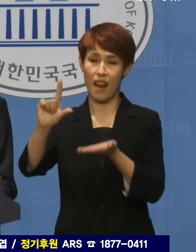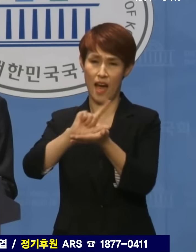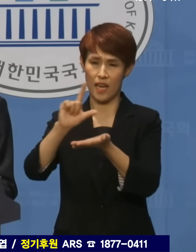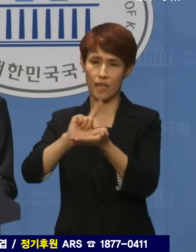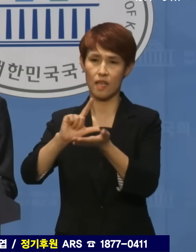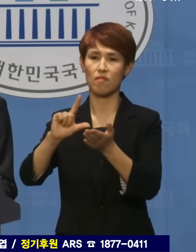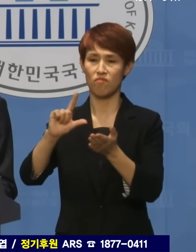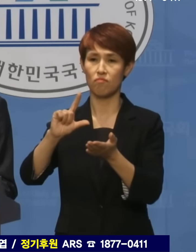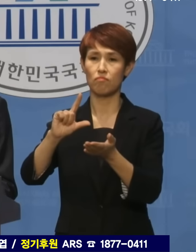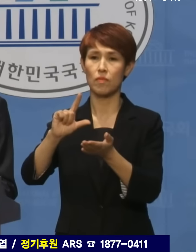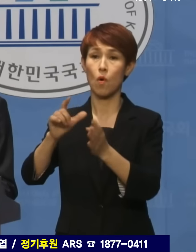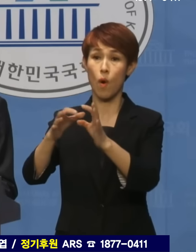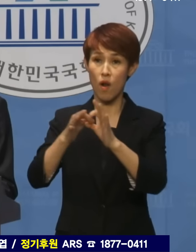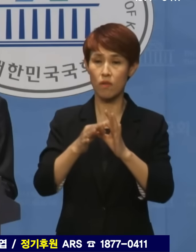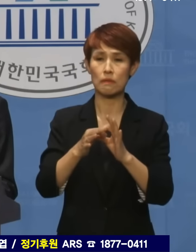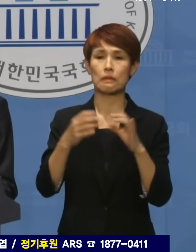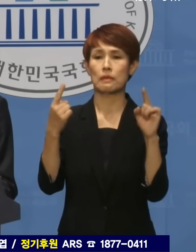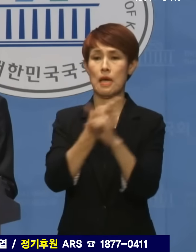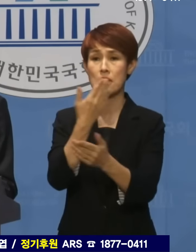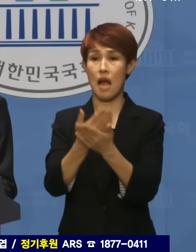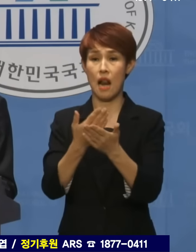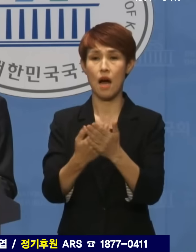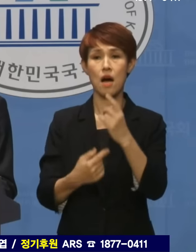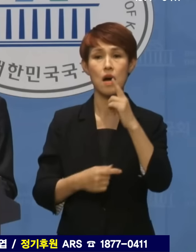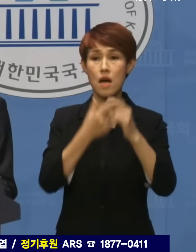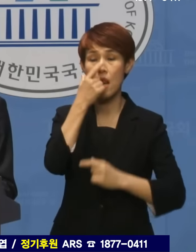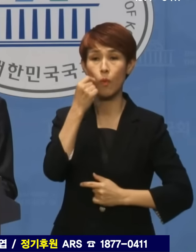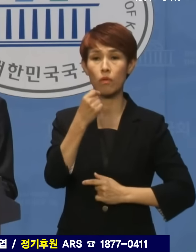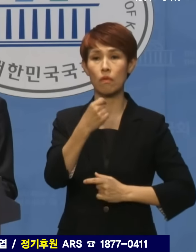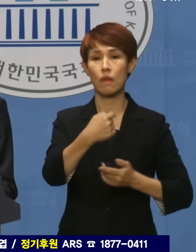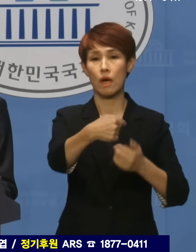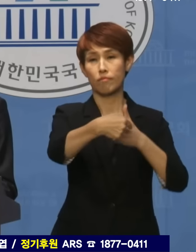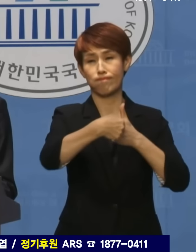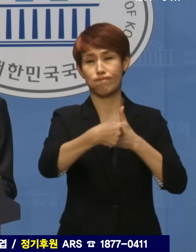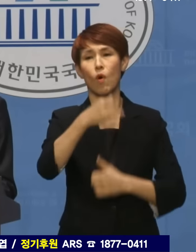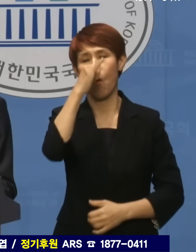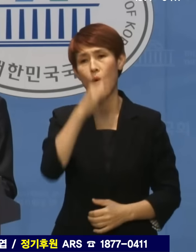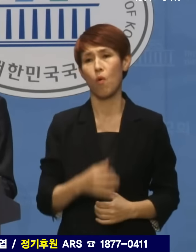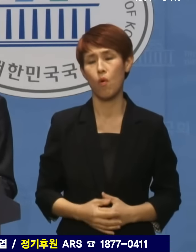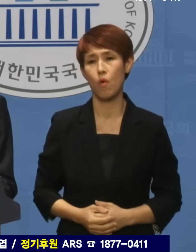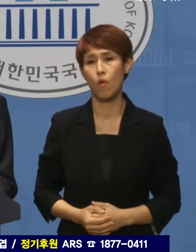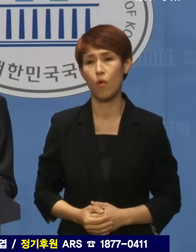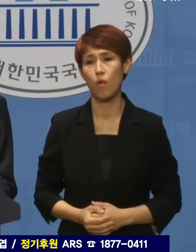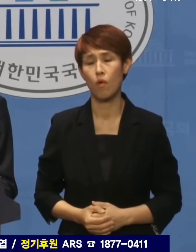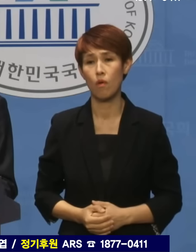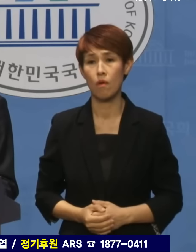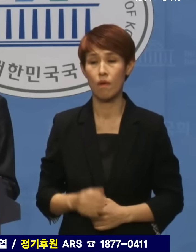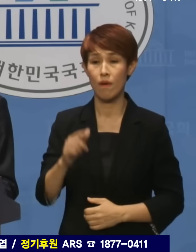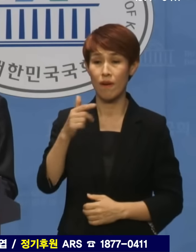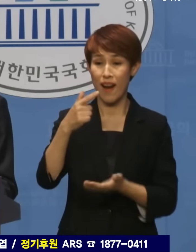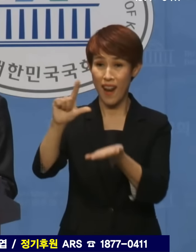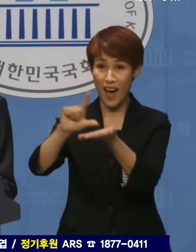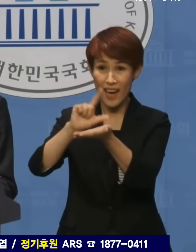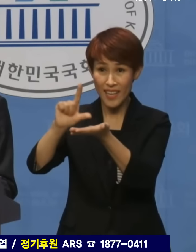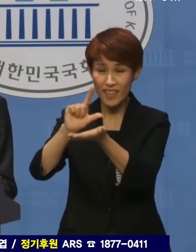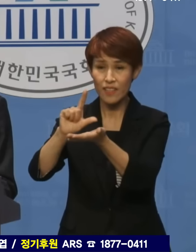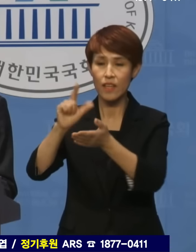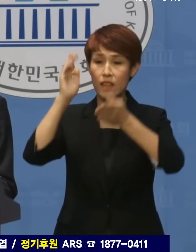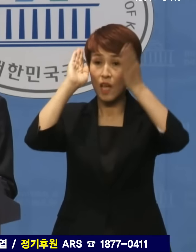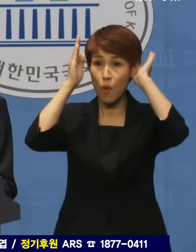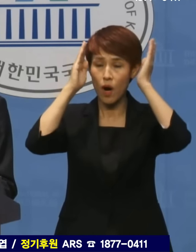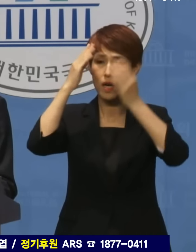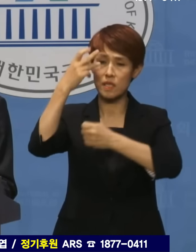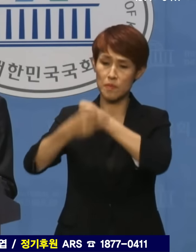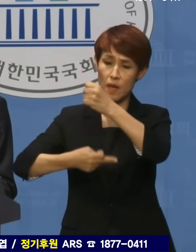개선하라는 일본정부의 압박이 노골적으로 이어지고 있습니다 라인은 네이버가